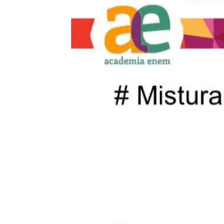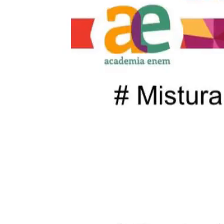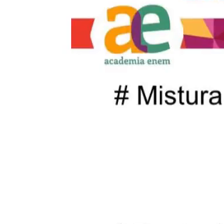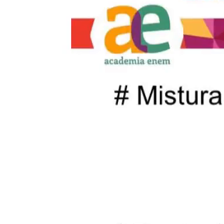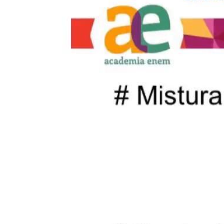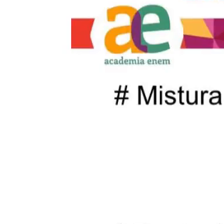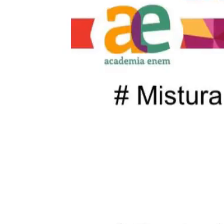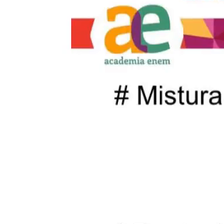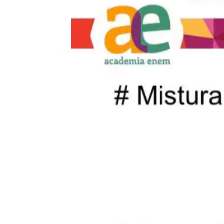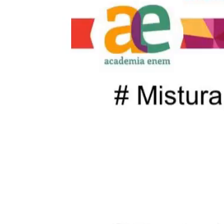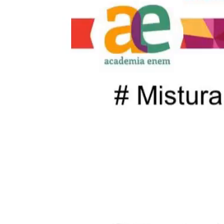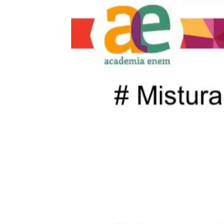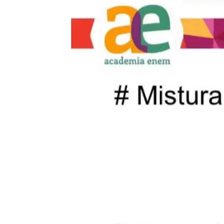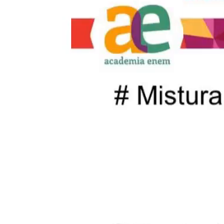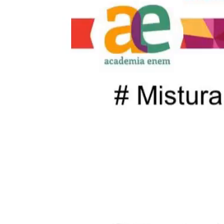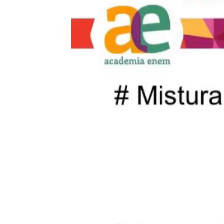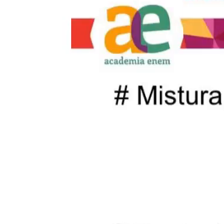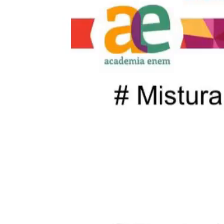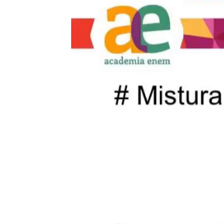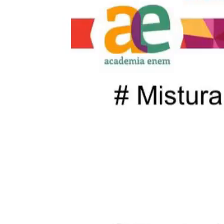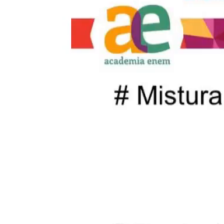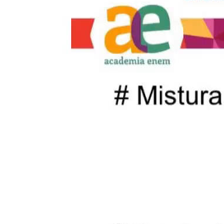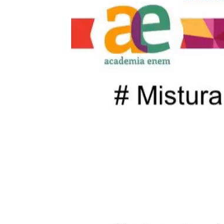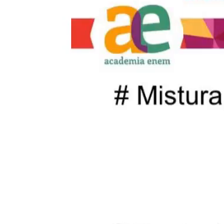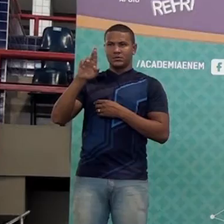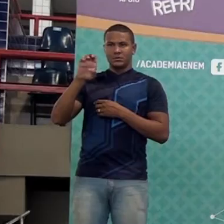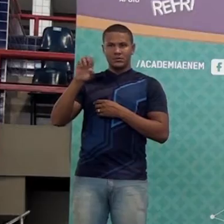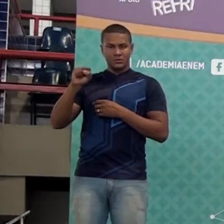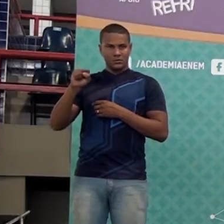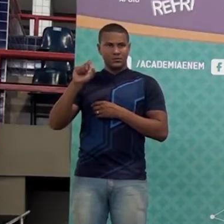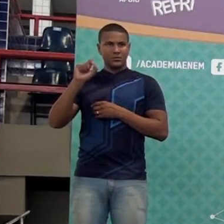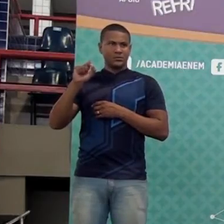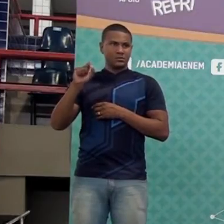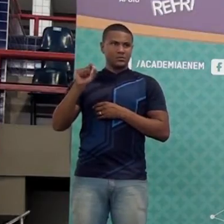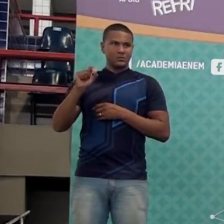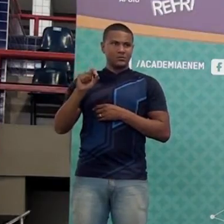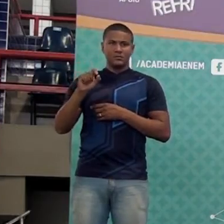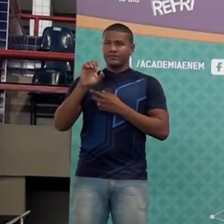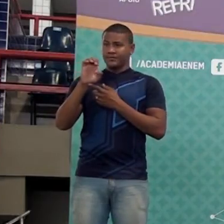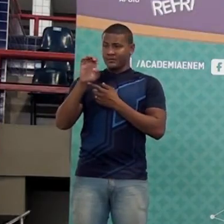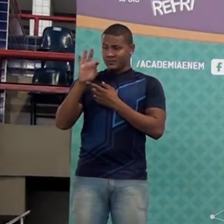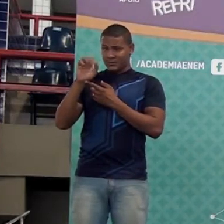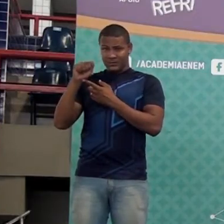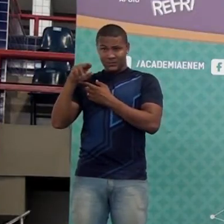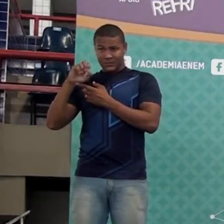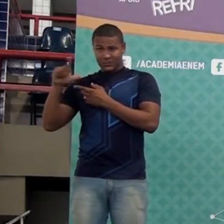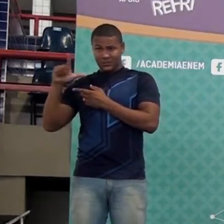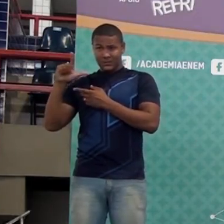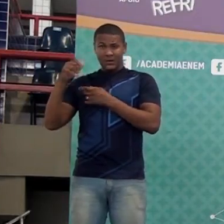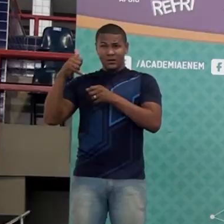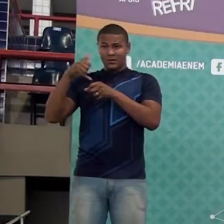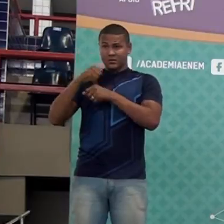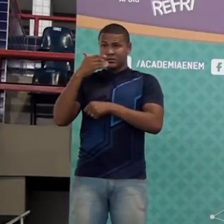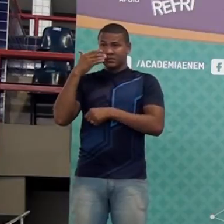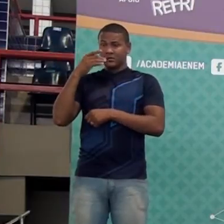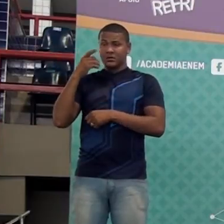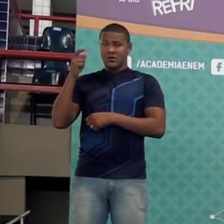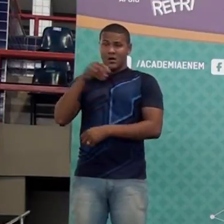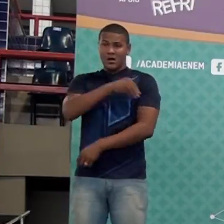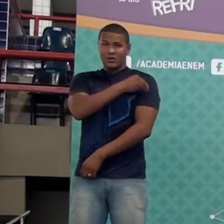tá? Assim como o etanol, ele é um biocombustível, é obtido a partir da biomassa, e como